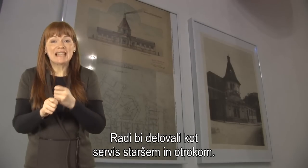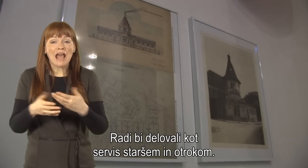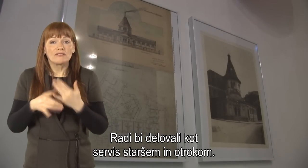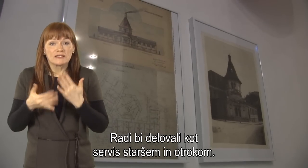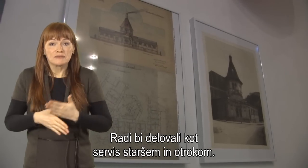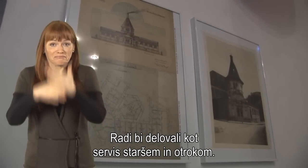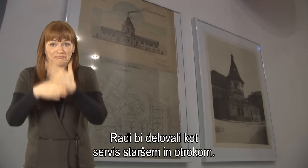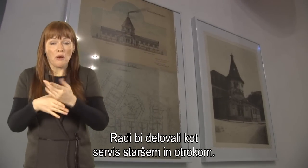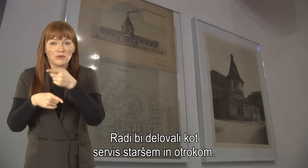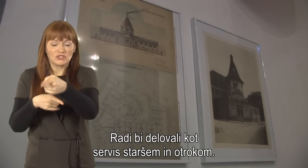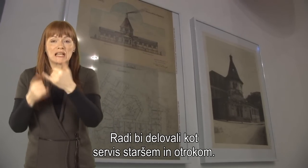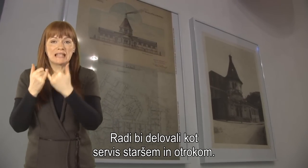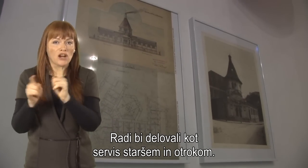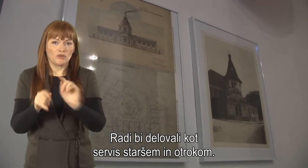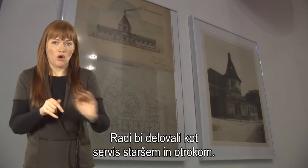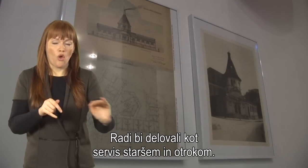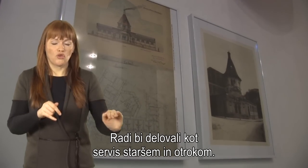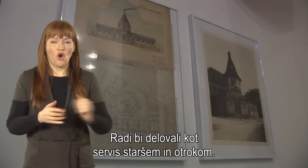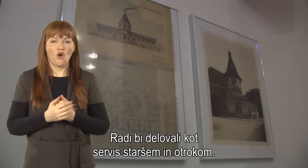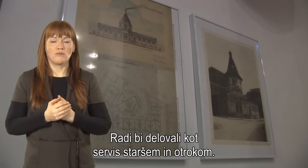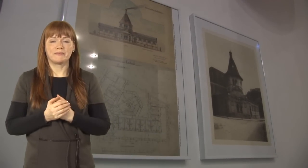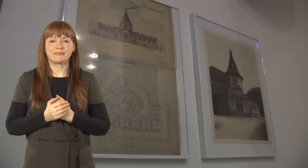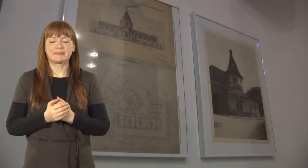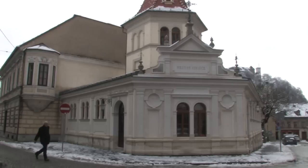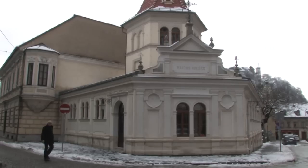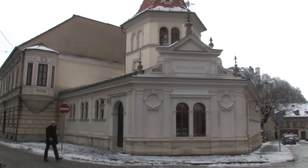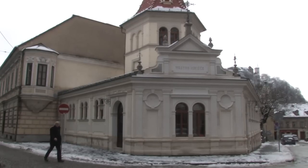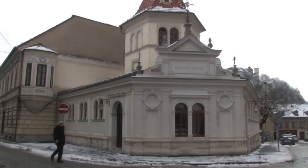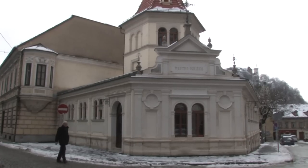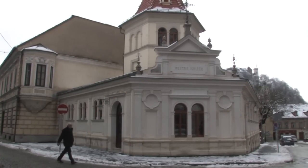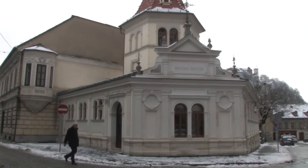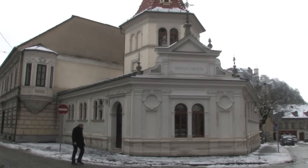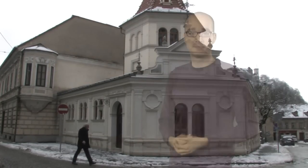delovali kot servis staršem in otrokom.